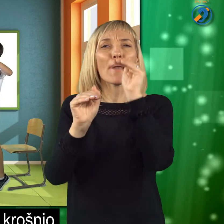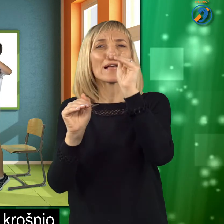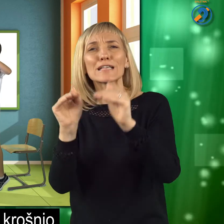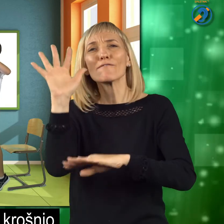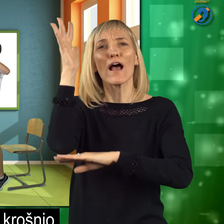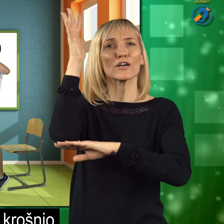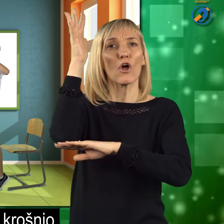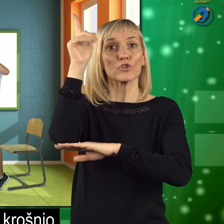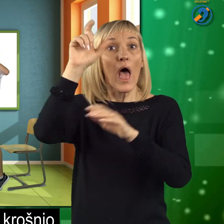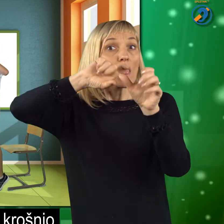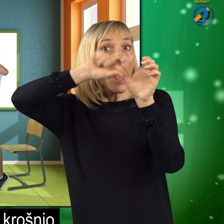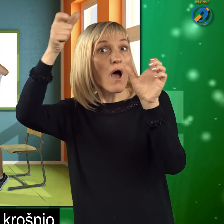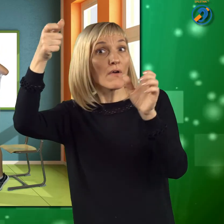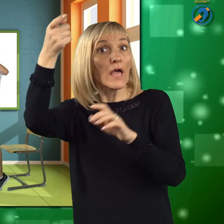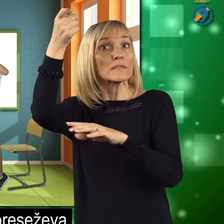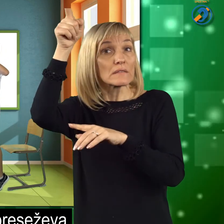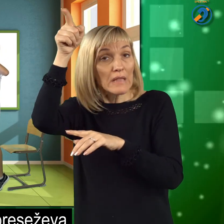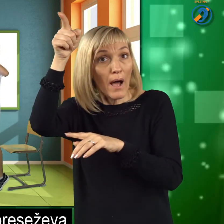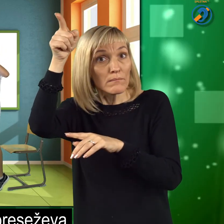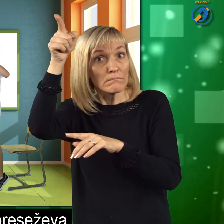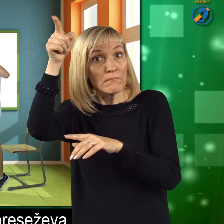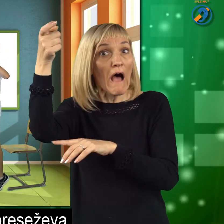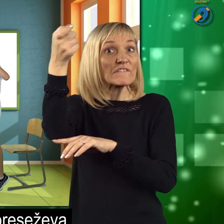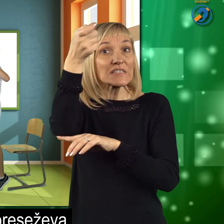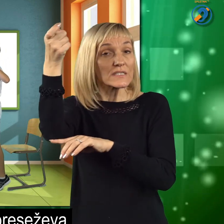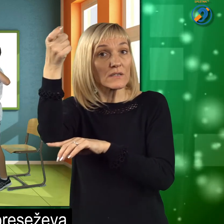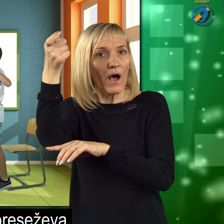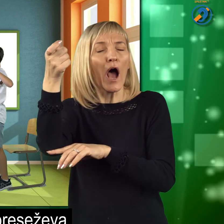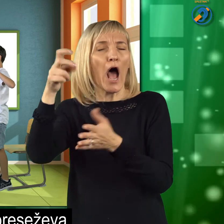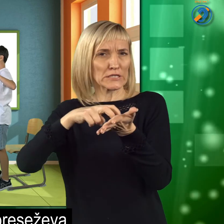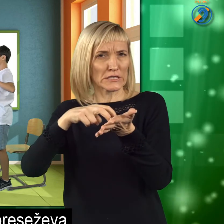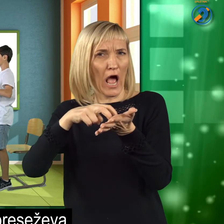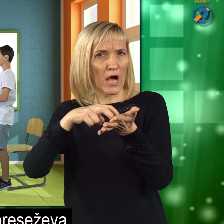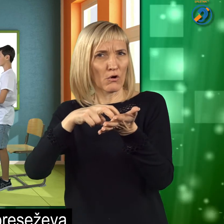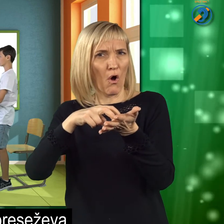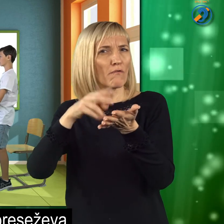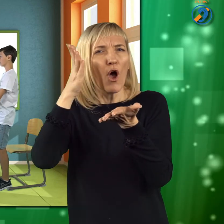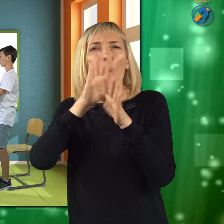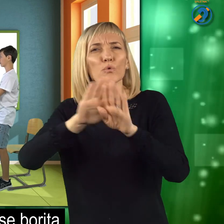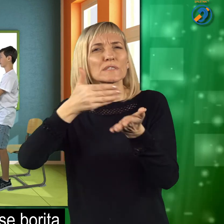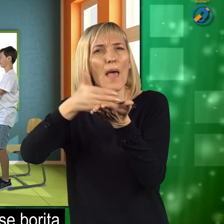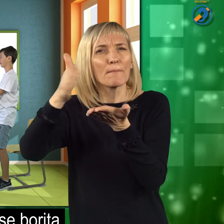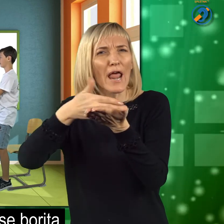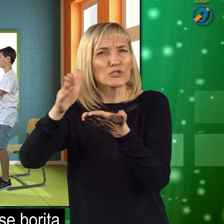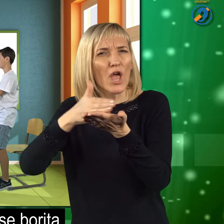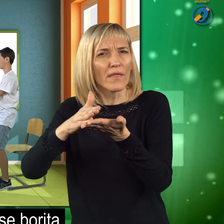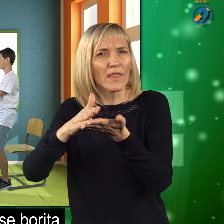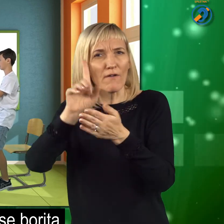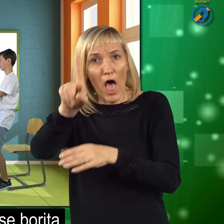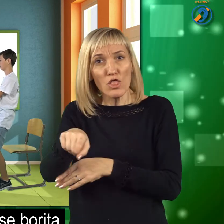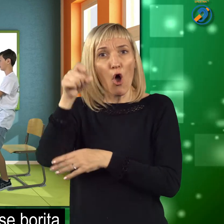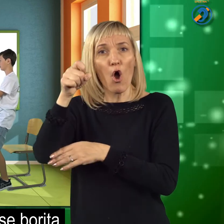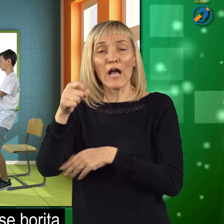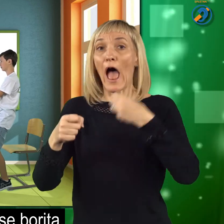krošnjo, na veji obvisiva. Strahove vse preženeva, na eni nogi obdrživa. Leva, desna